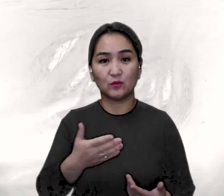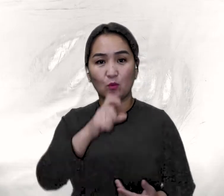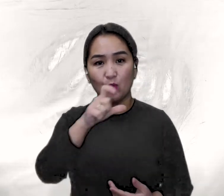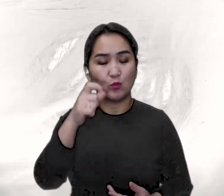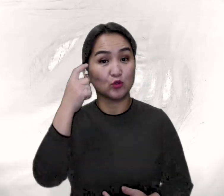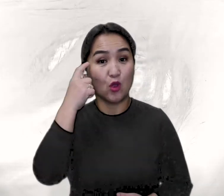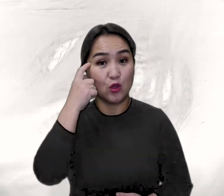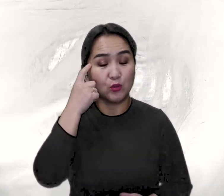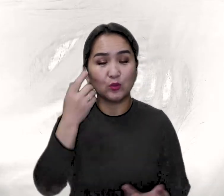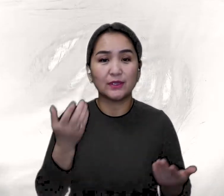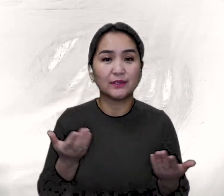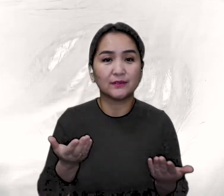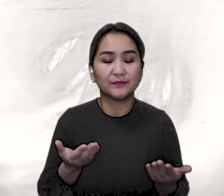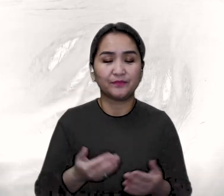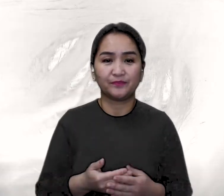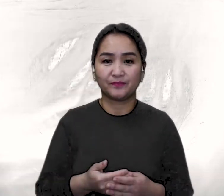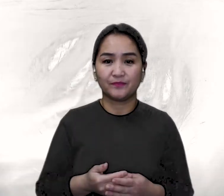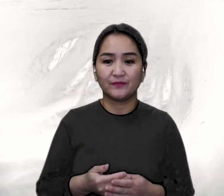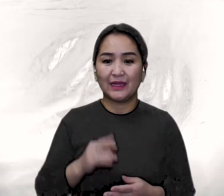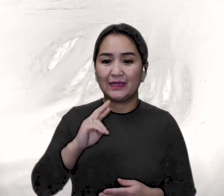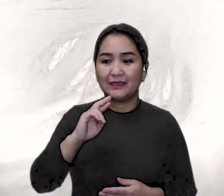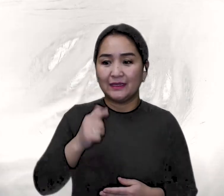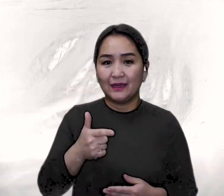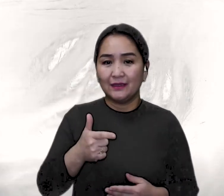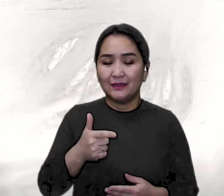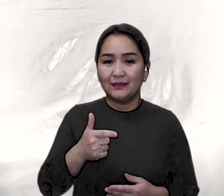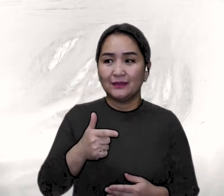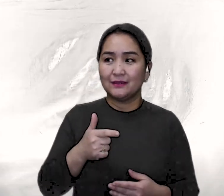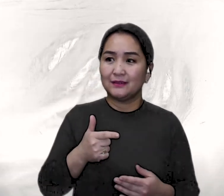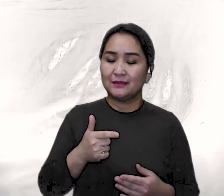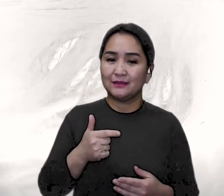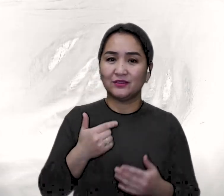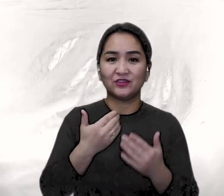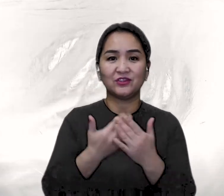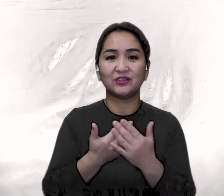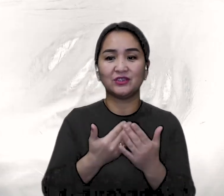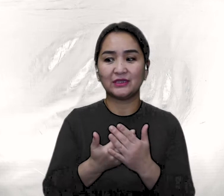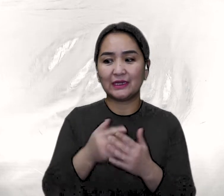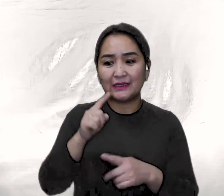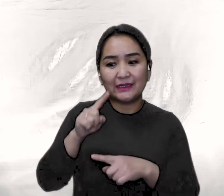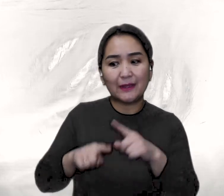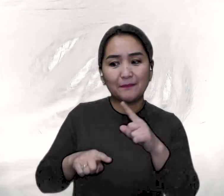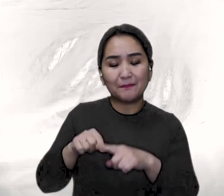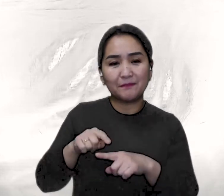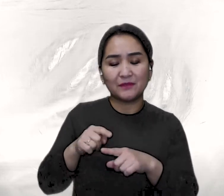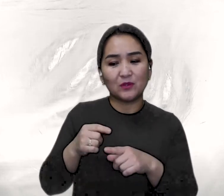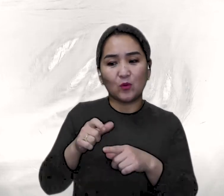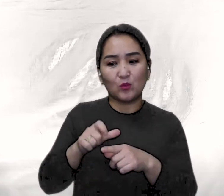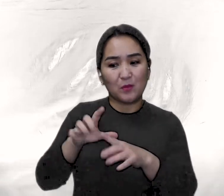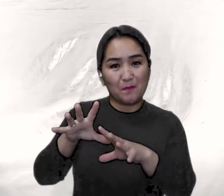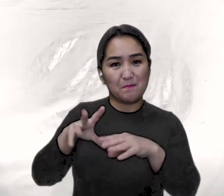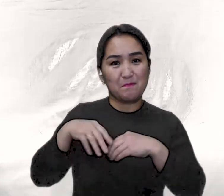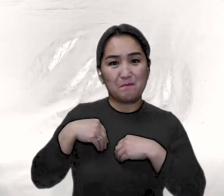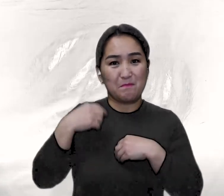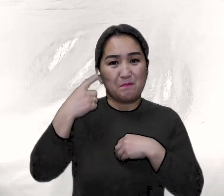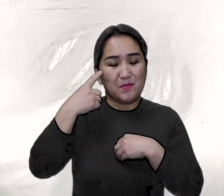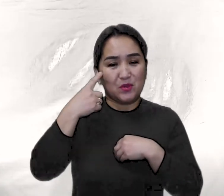тий. Ихэвчлээ одоо яг сисгендер хүмүүс бол тэр талаар тэр мэдрэмжийг мэдрээгүй болохоор ойлгохгүй айгүй